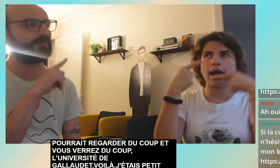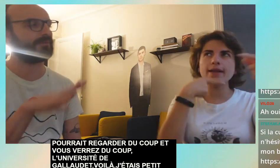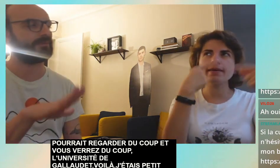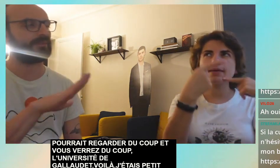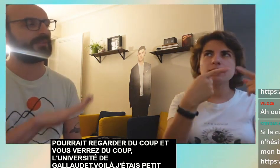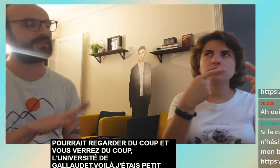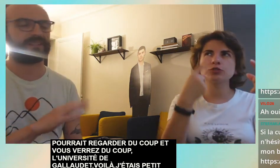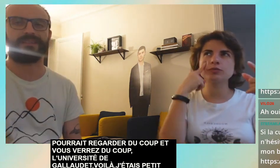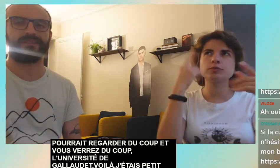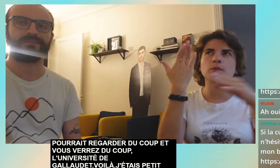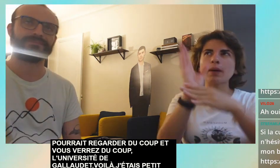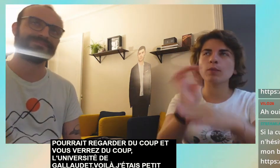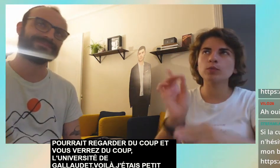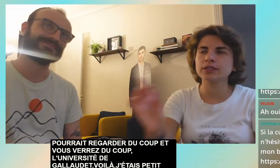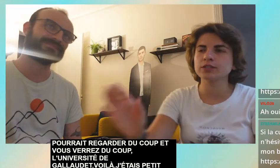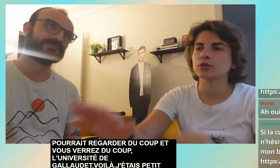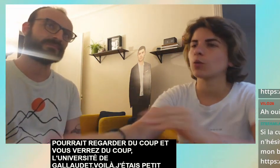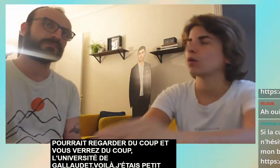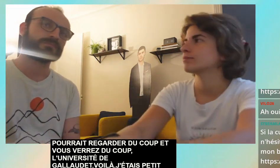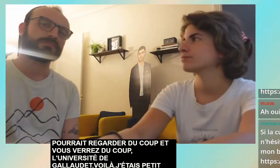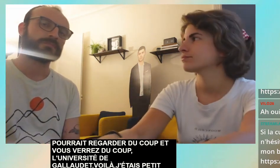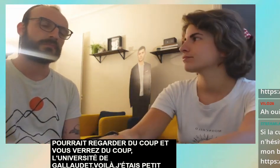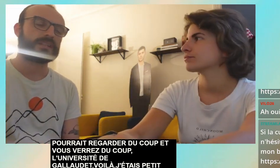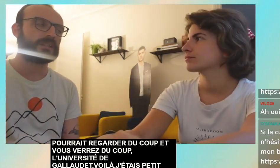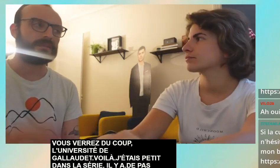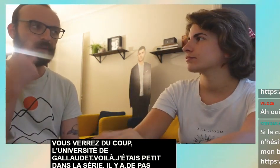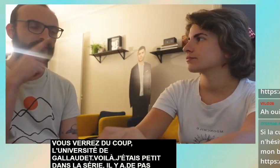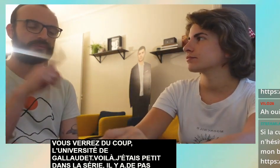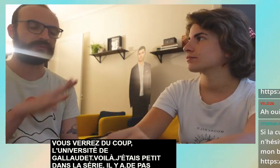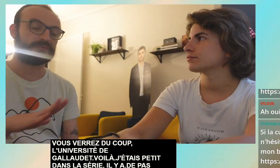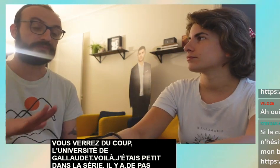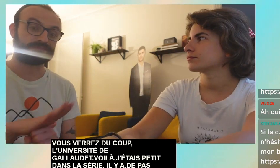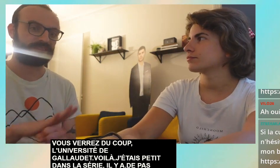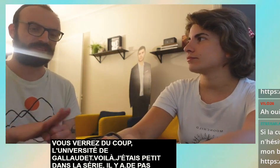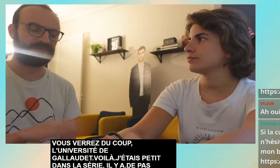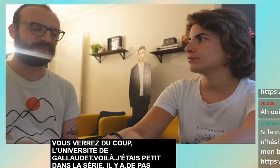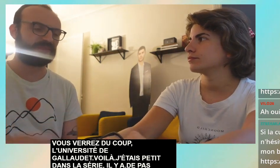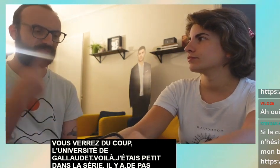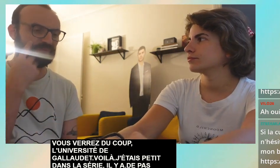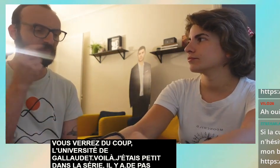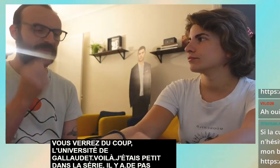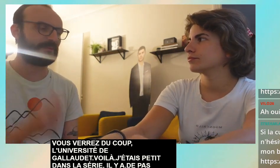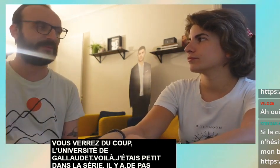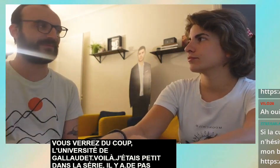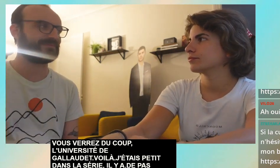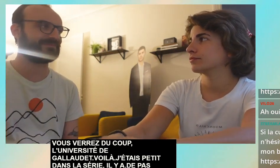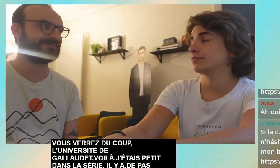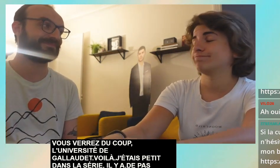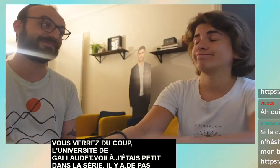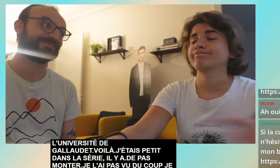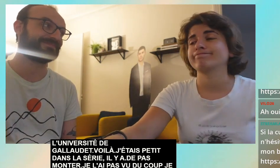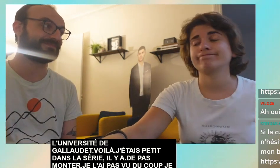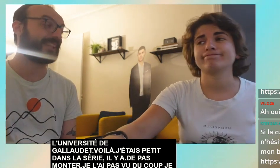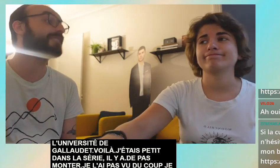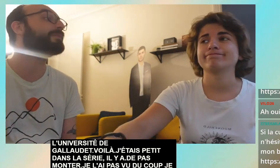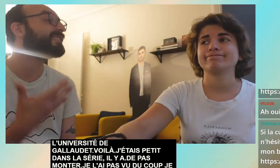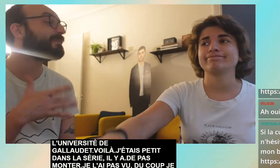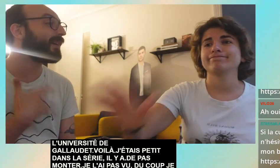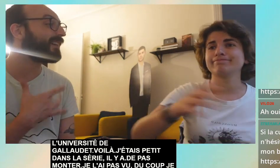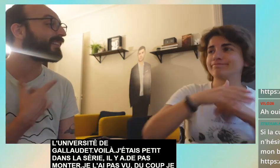aller. Il ne doit pas montrer, je crois. Je l'ai pas vu du coup. Je l'ai juste vu un petit peu. Eh oui, mais c'est